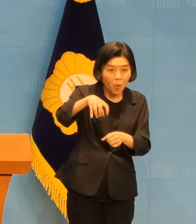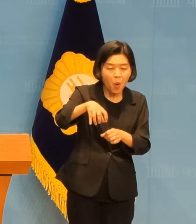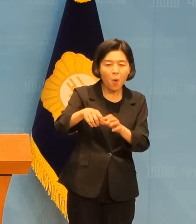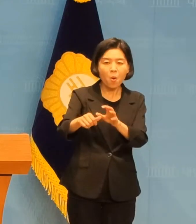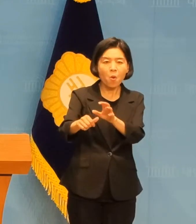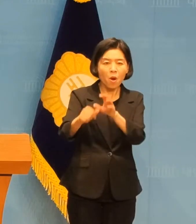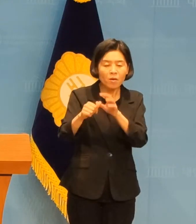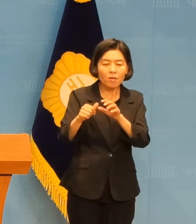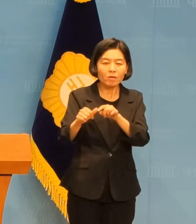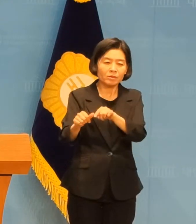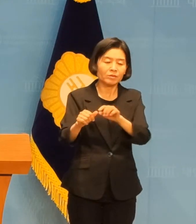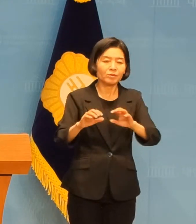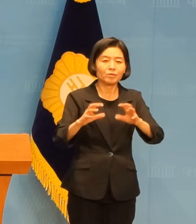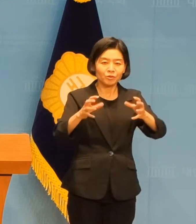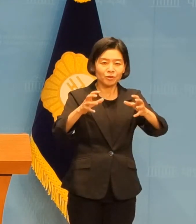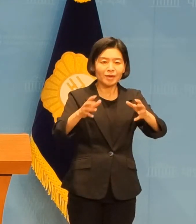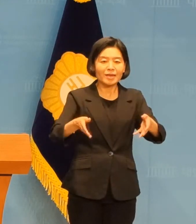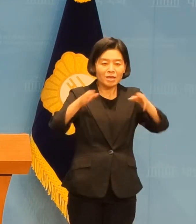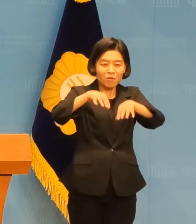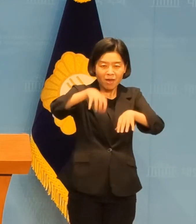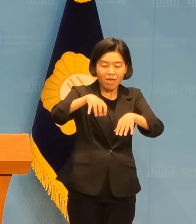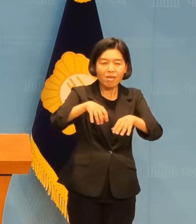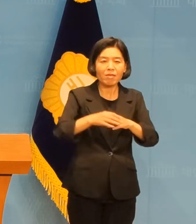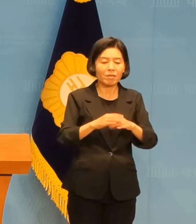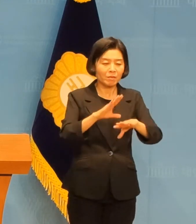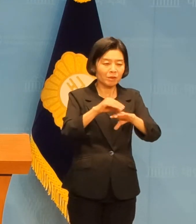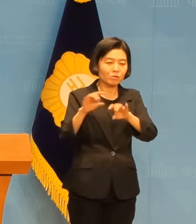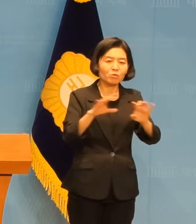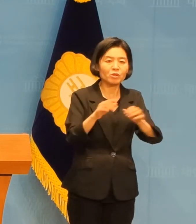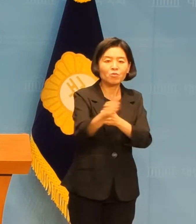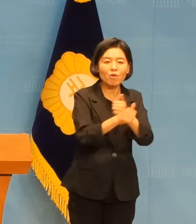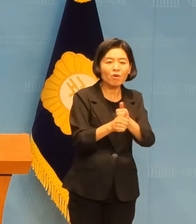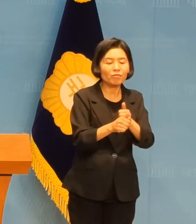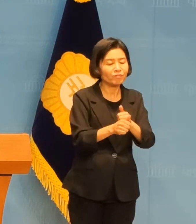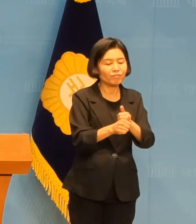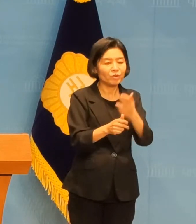통해서 국가기관을 통해서 방통위원으로